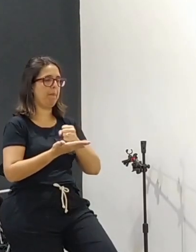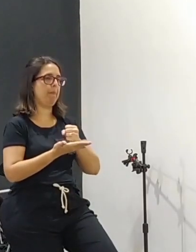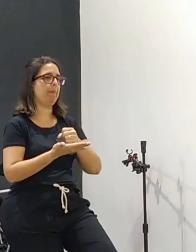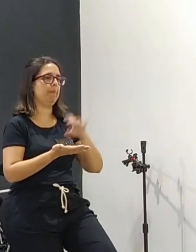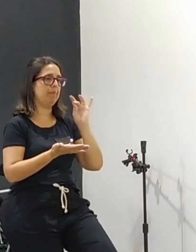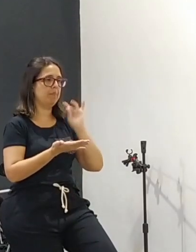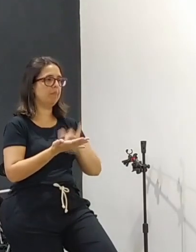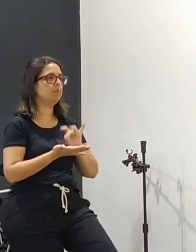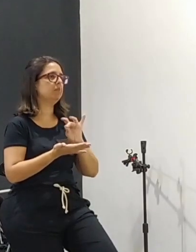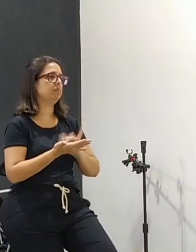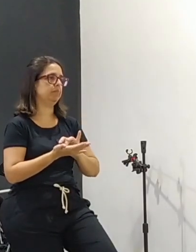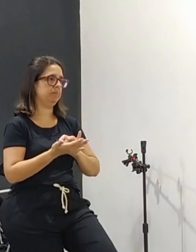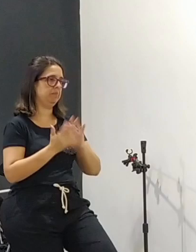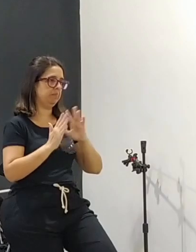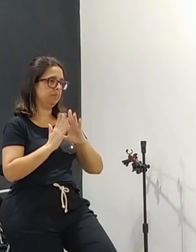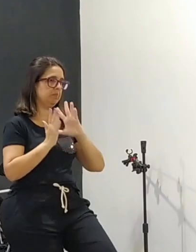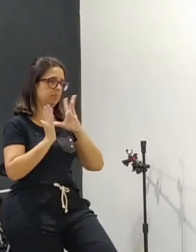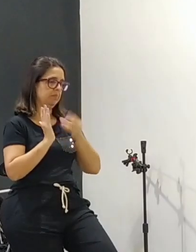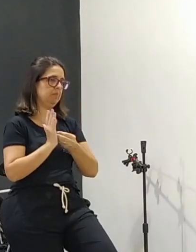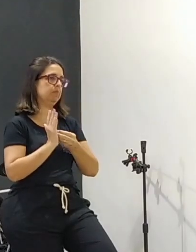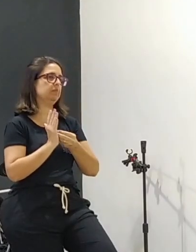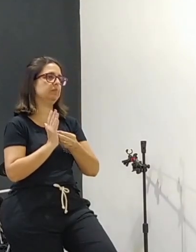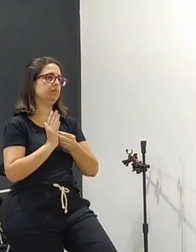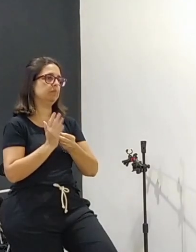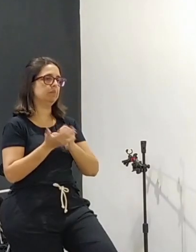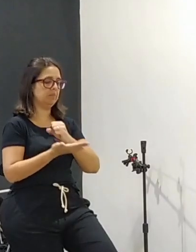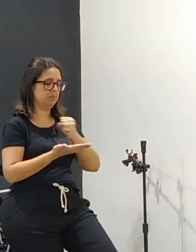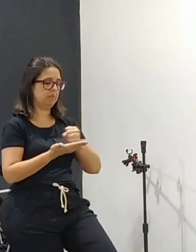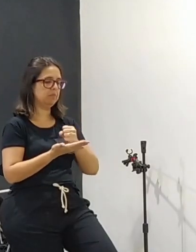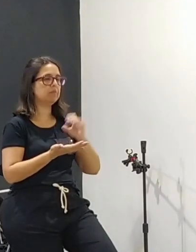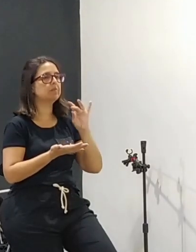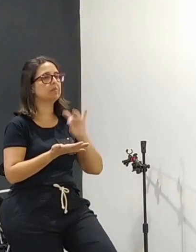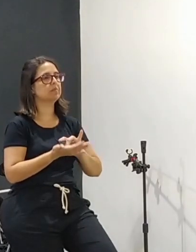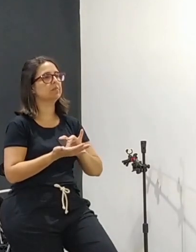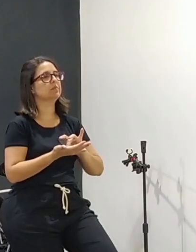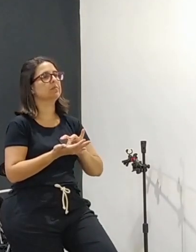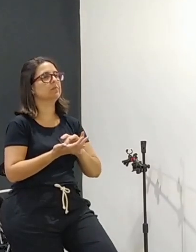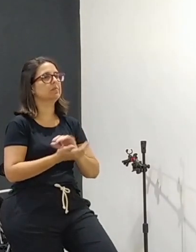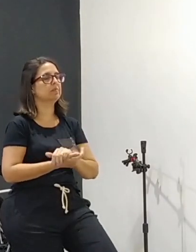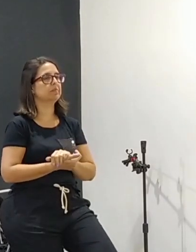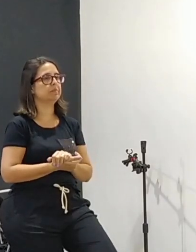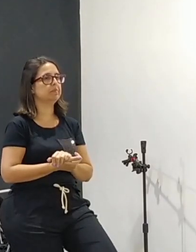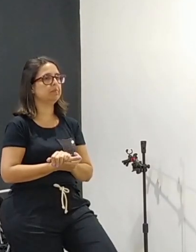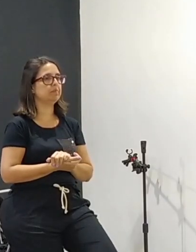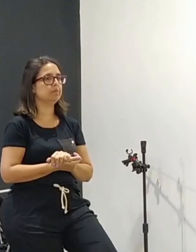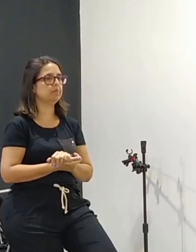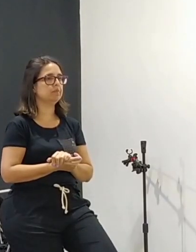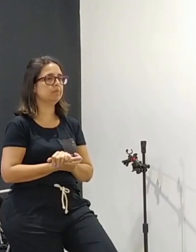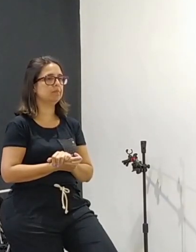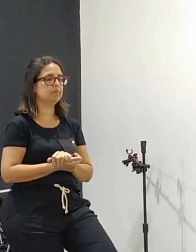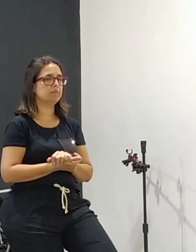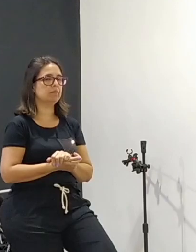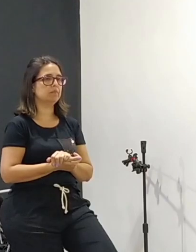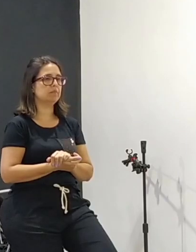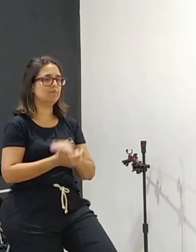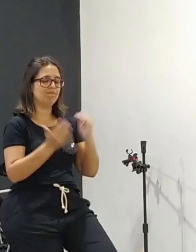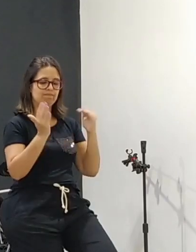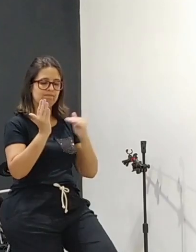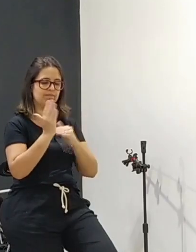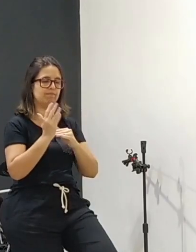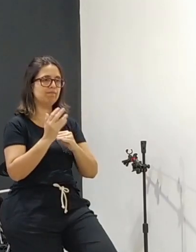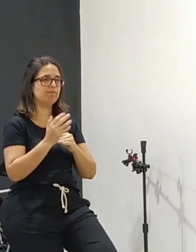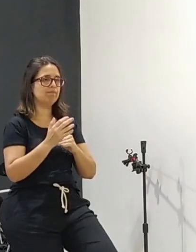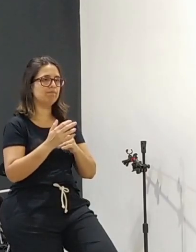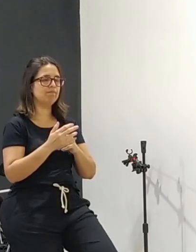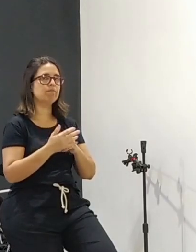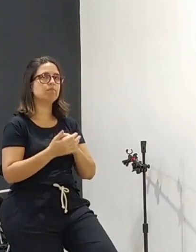diz a Bíblia. A igreja, ela é o baluarte da verdade. É a última resistência. É a igreja do